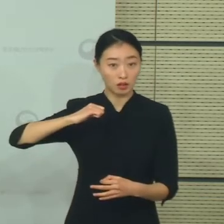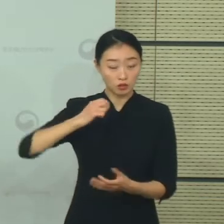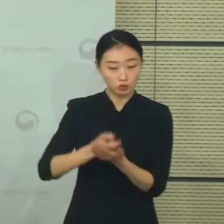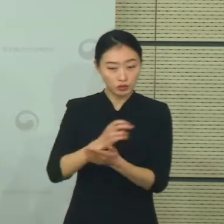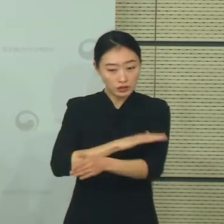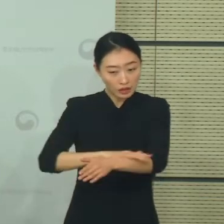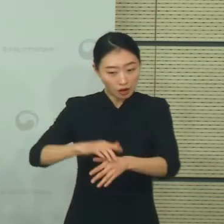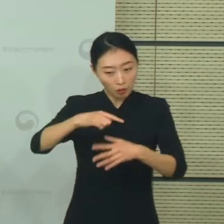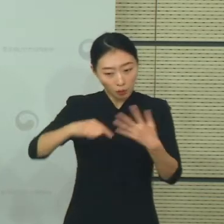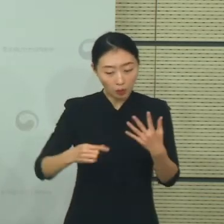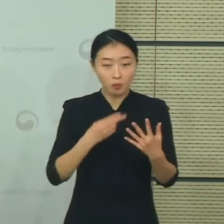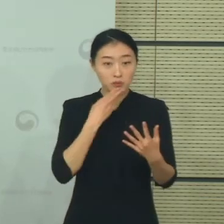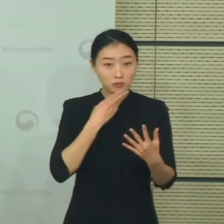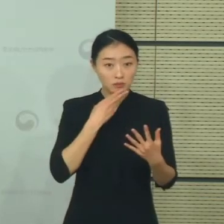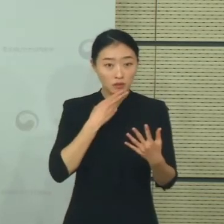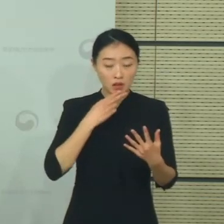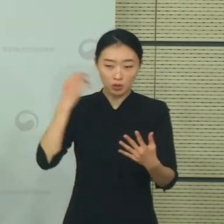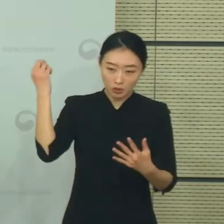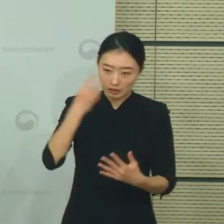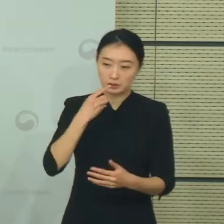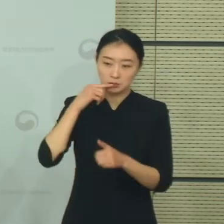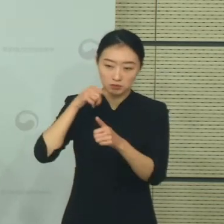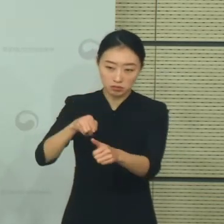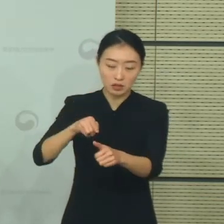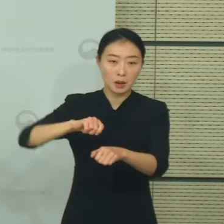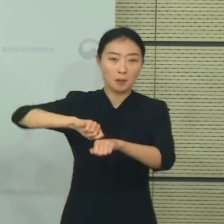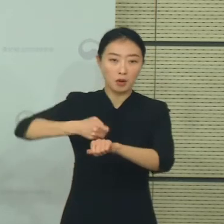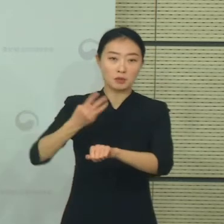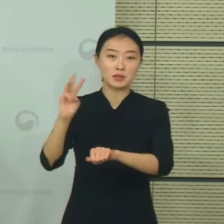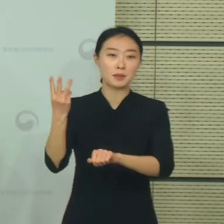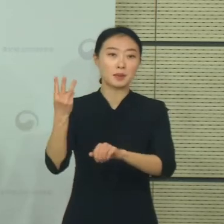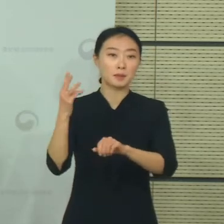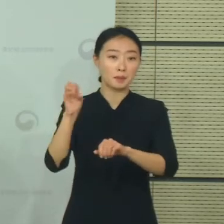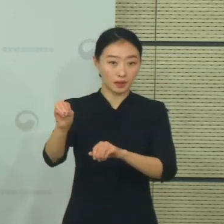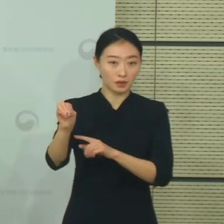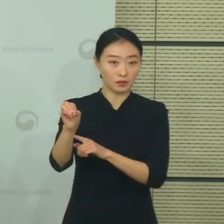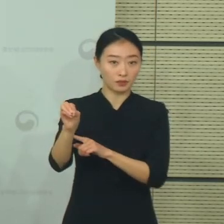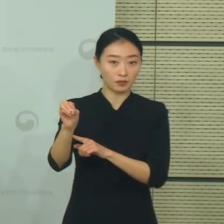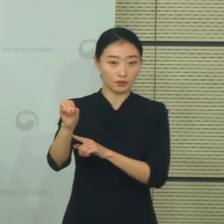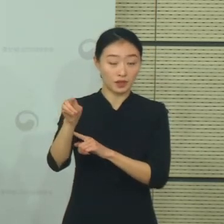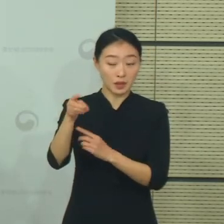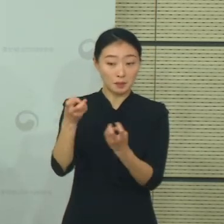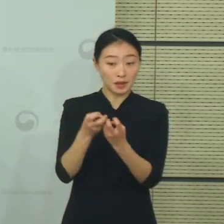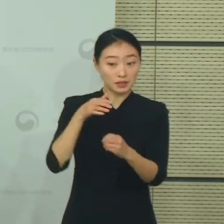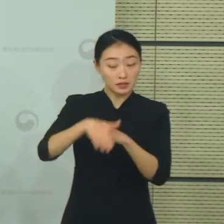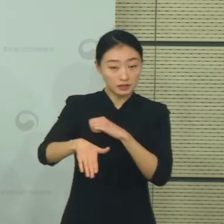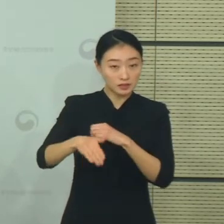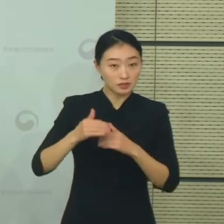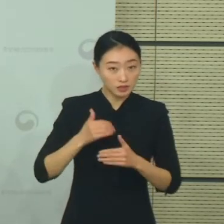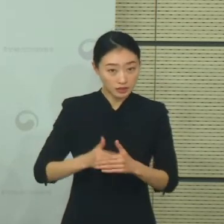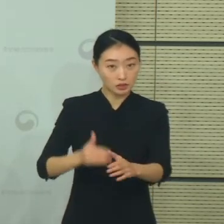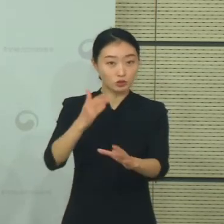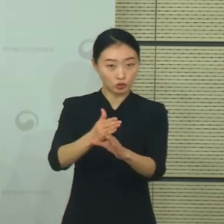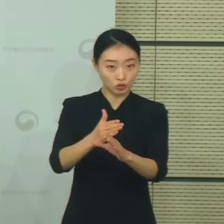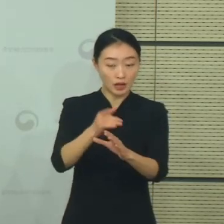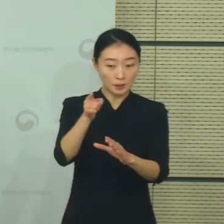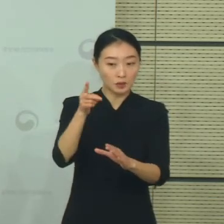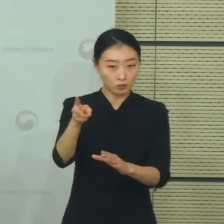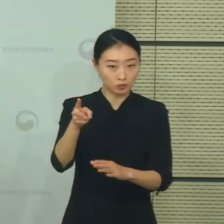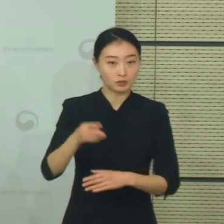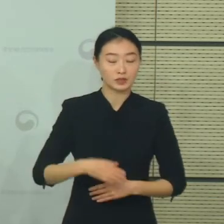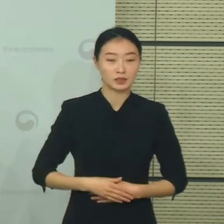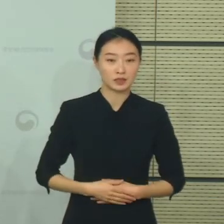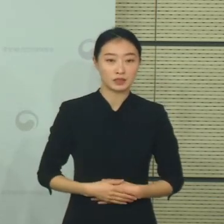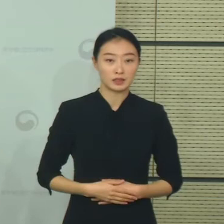내려서 벌금 300만 원을 일단 부과하는 행정 방식으로 지금 진행이 되고 있습니다. 그래서 그